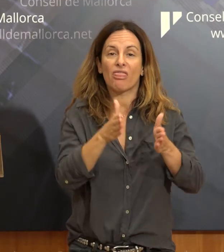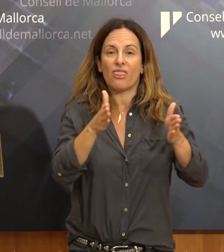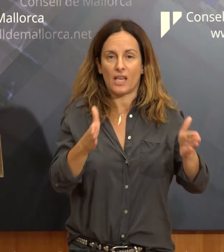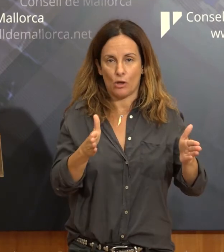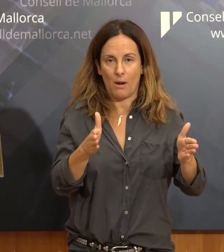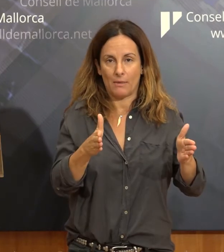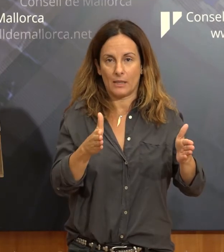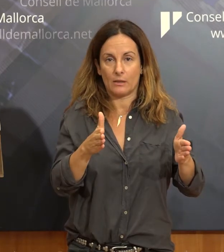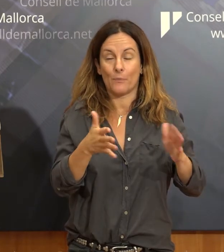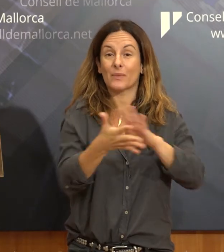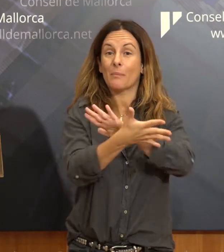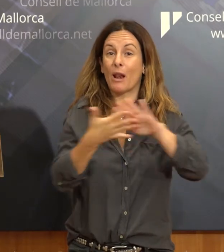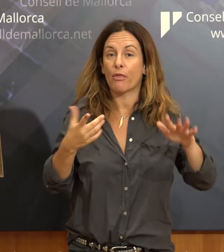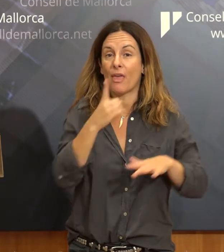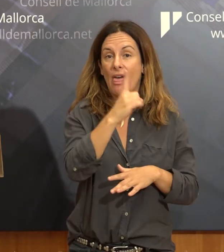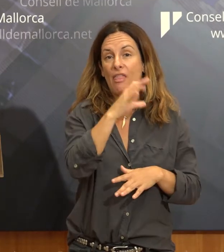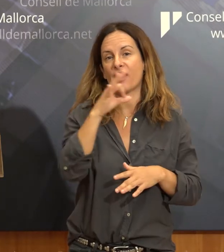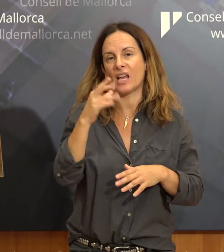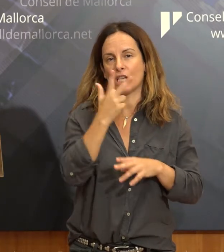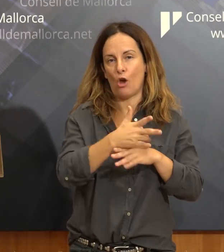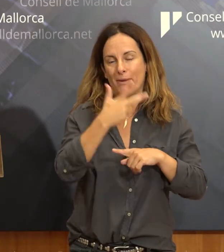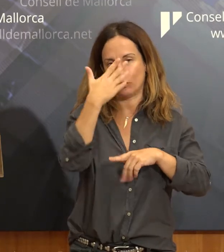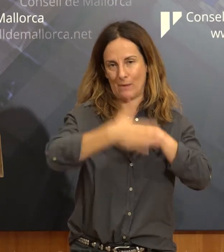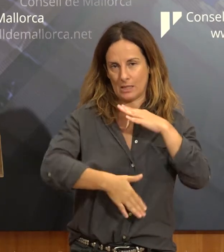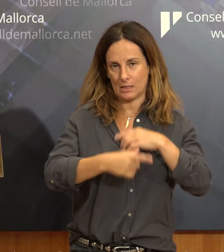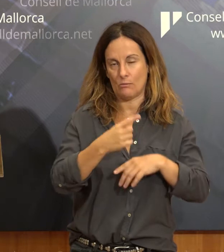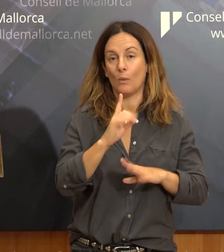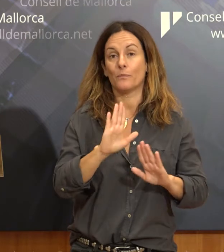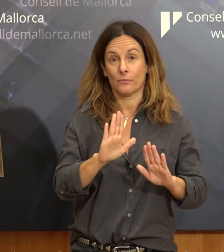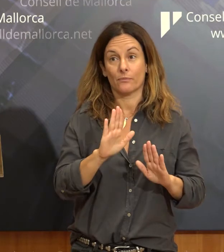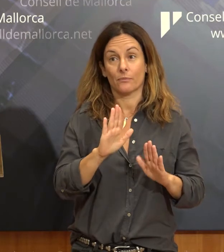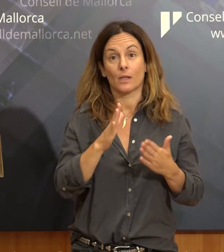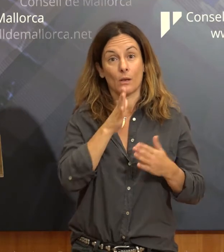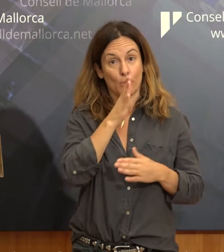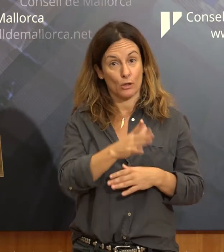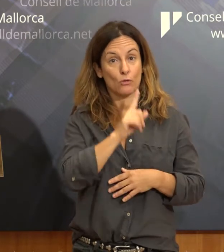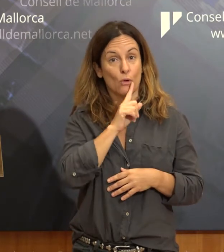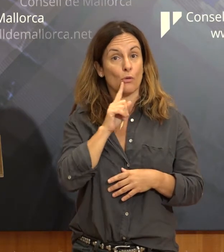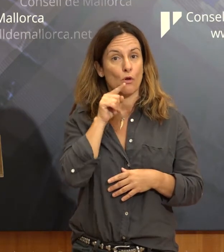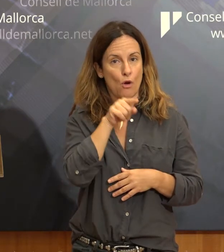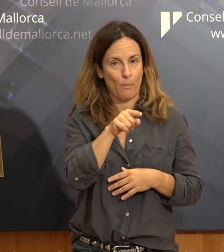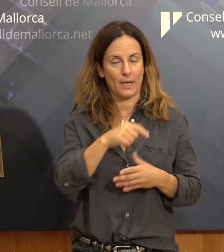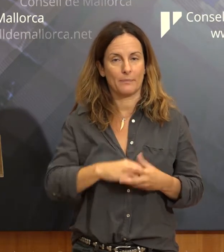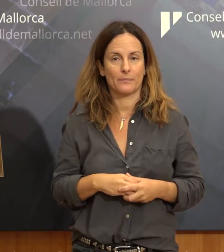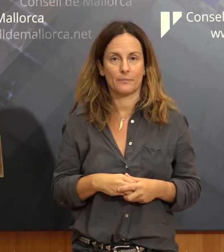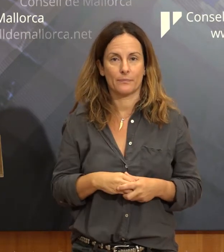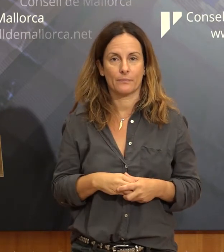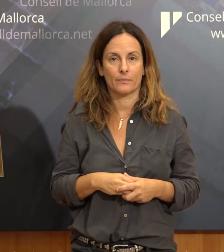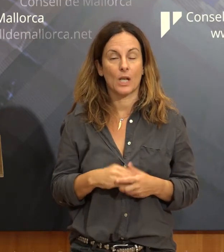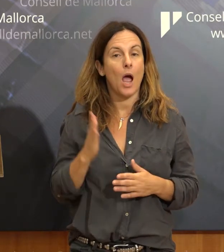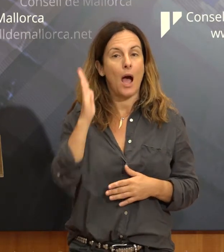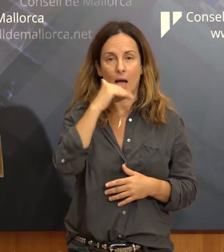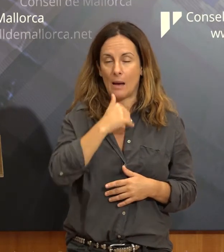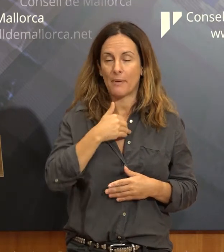100 km per hora. Per tant, també configura el nom que li donam en aquesta via. No té vies de